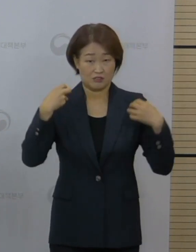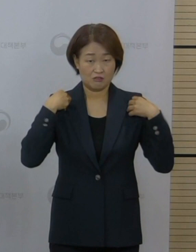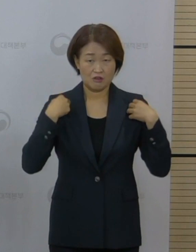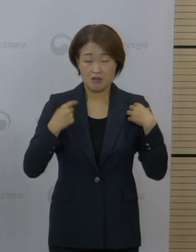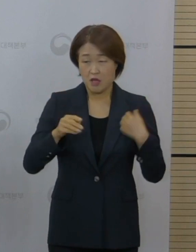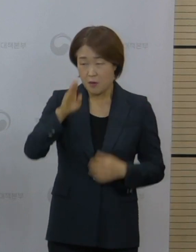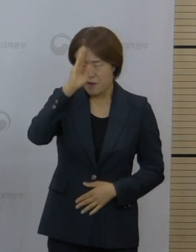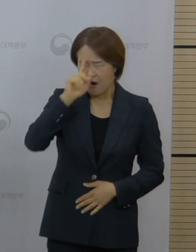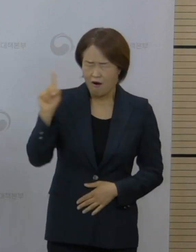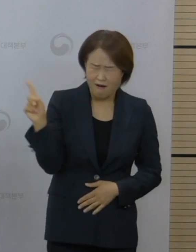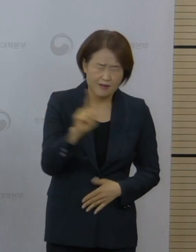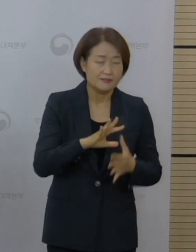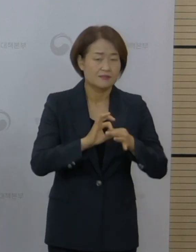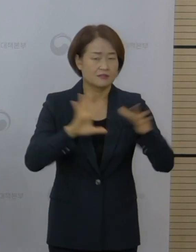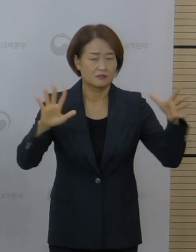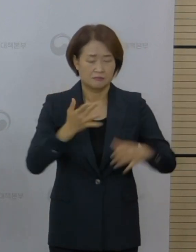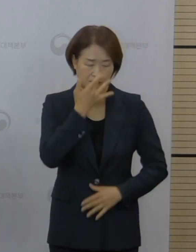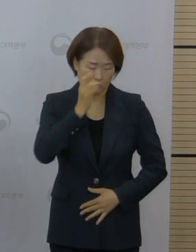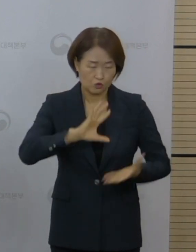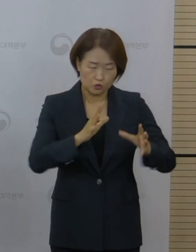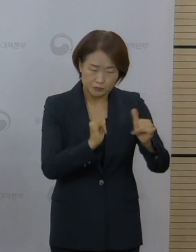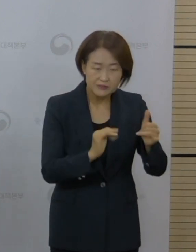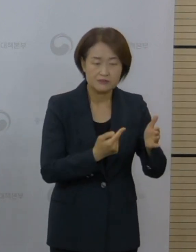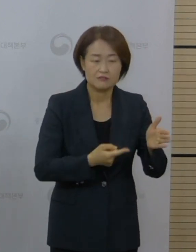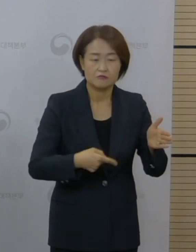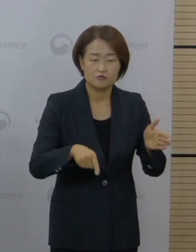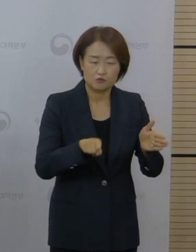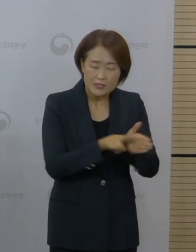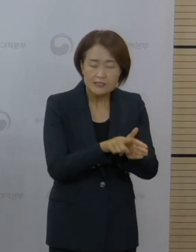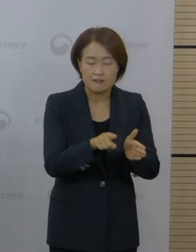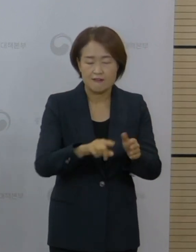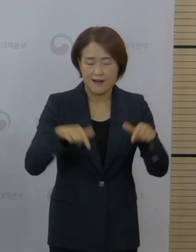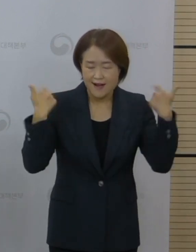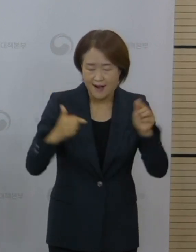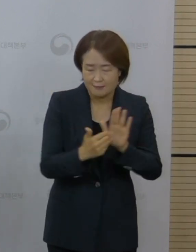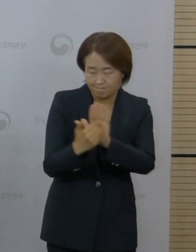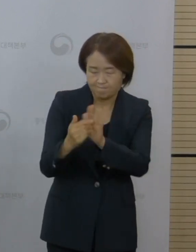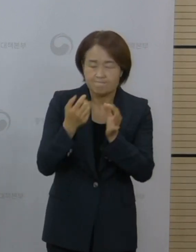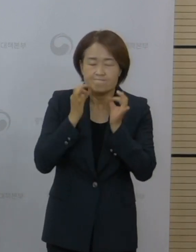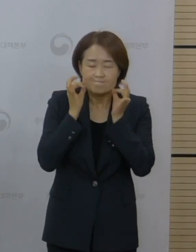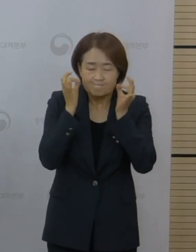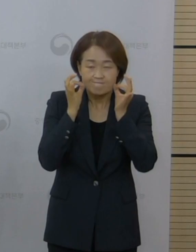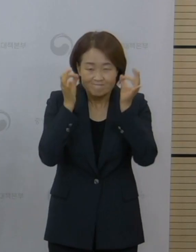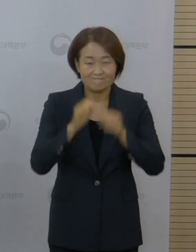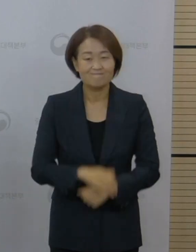국민 여러분의 안전한 일상 회복을 위해서 모든 노력을 다하겠습니다.